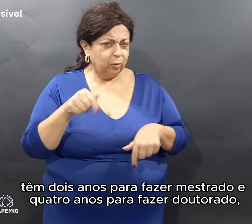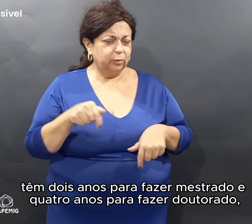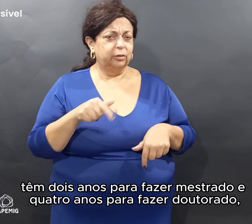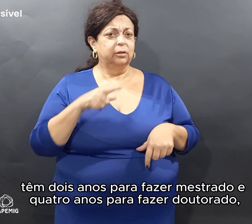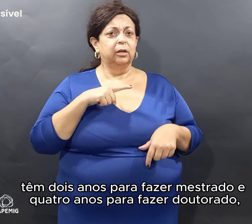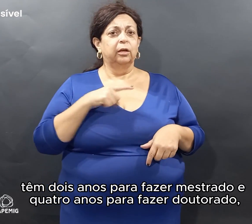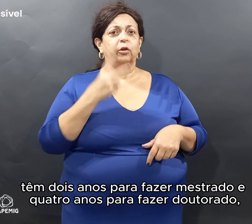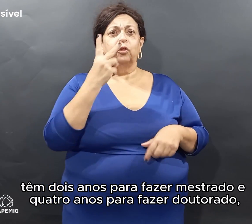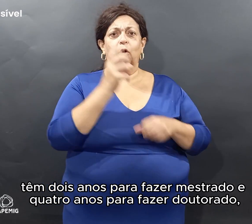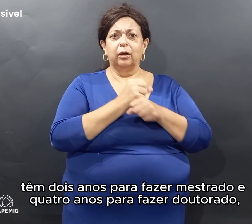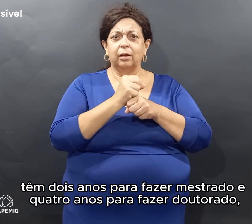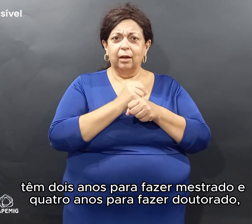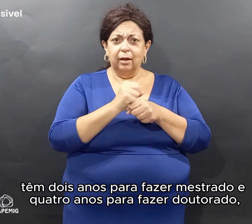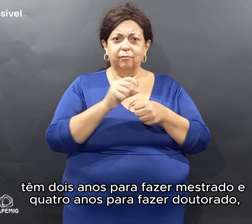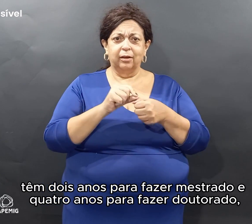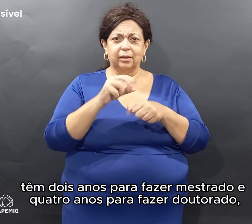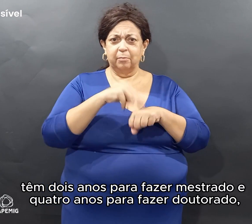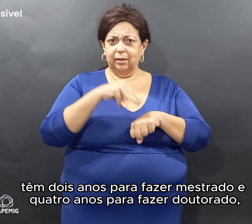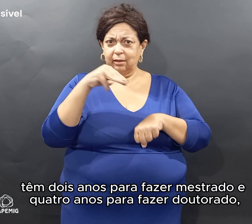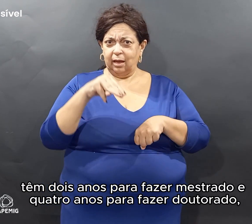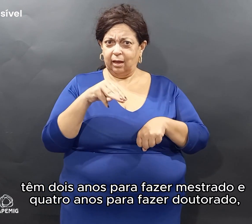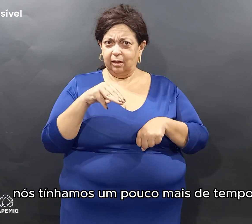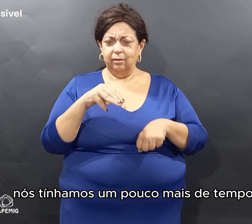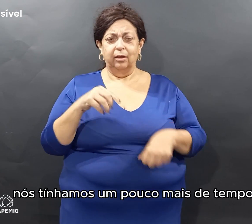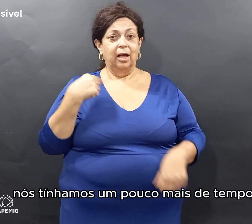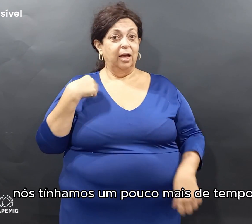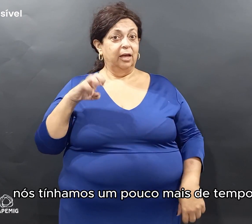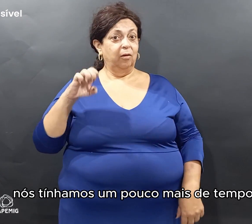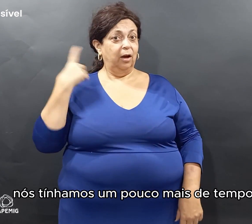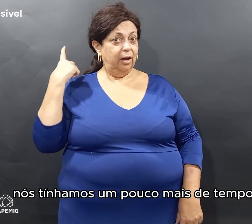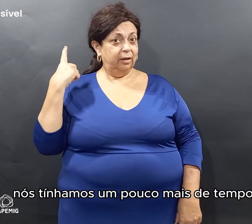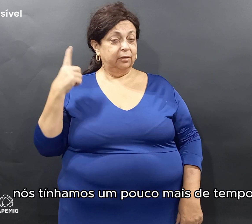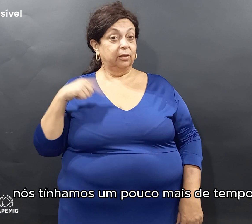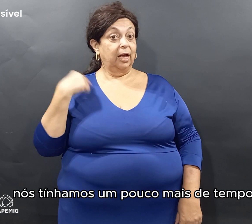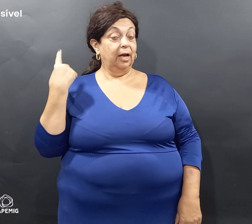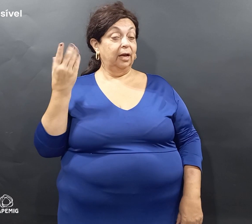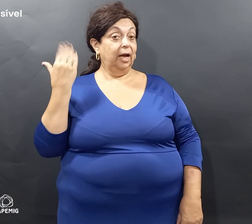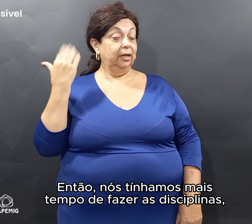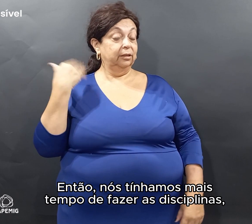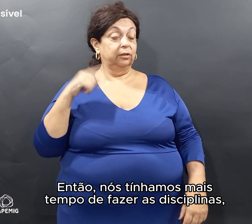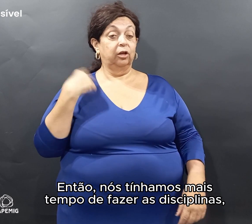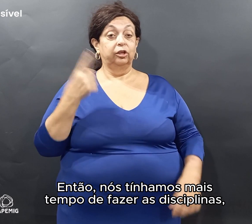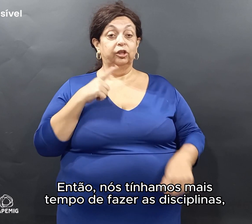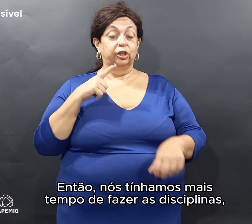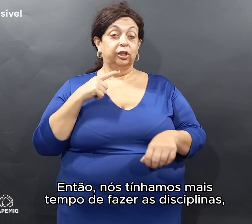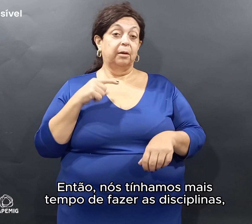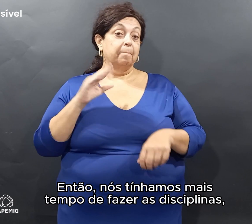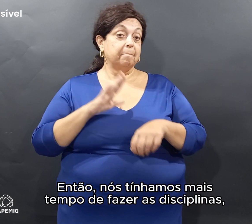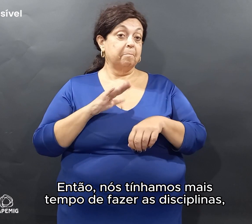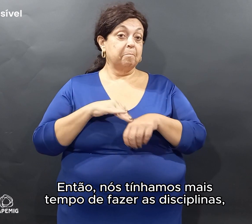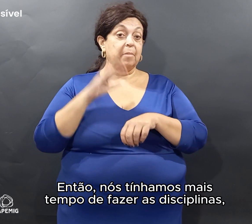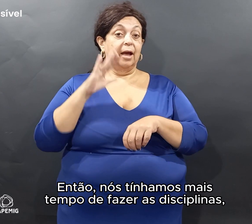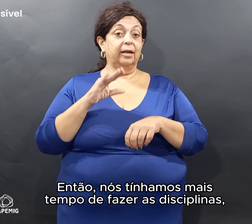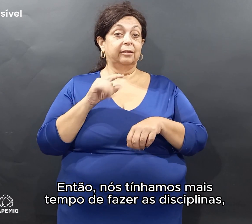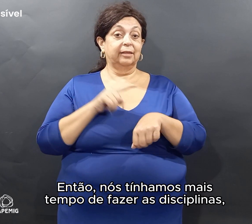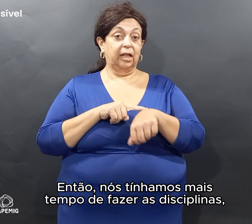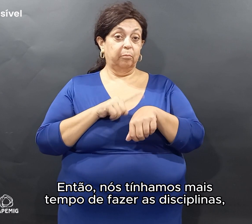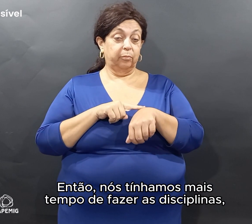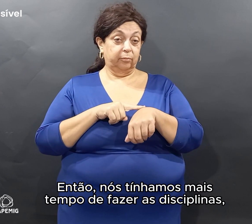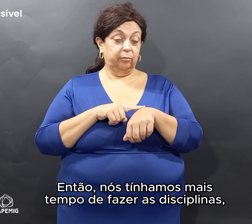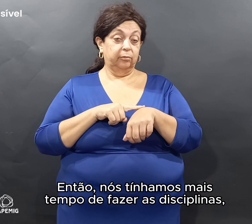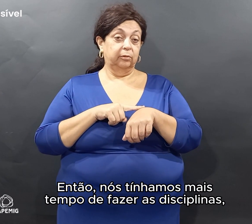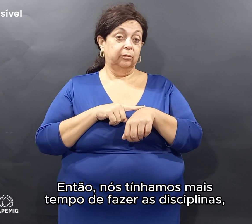têm 2 anos para fazer mestrado e 4 anos para fazer doutorado. Nós tínhamos um pouco mais de tempo. Então, nós tínhamos mais tempo do que? De